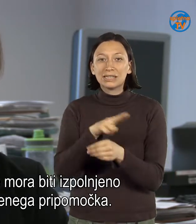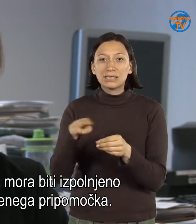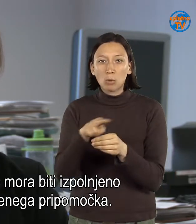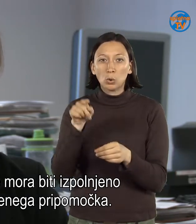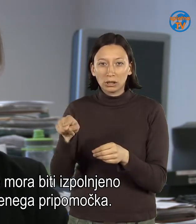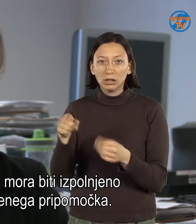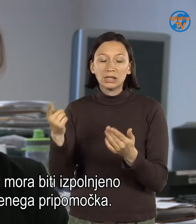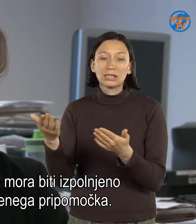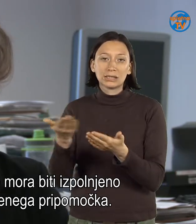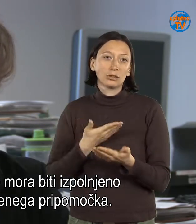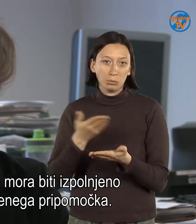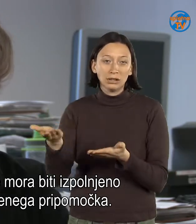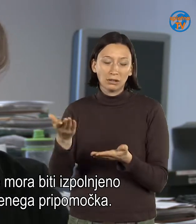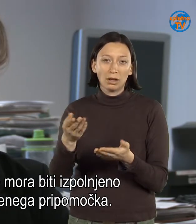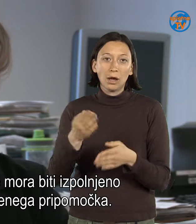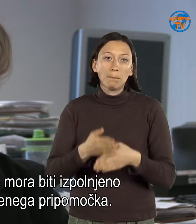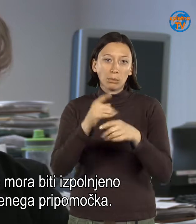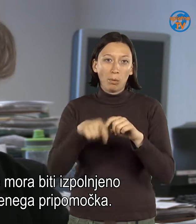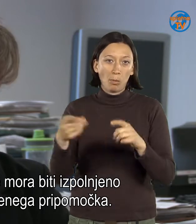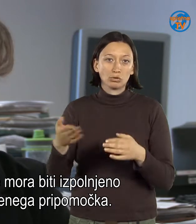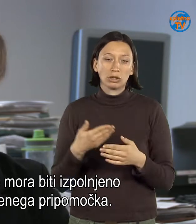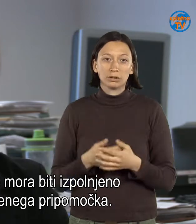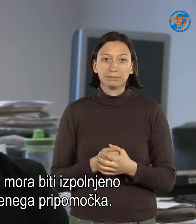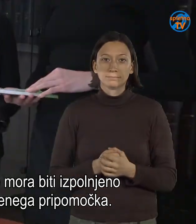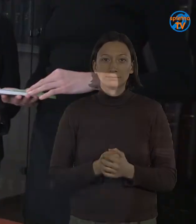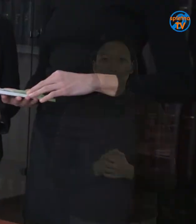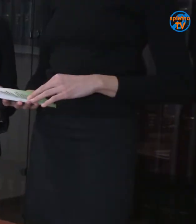biti izpolnjena za predpis določenega pripomočka.